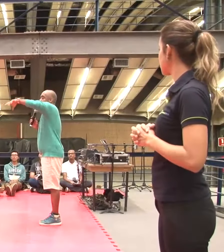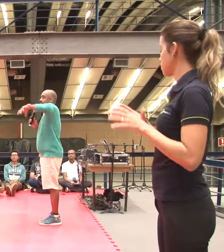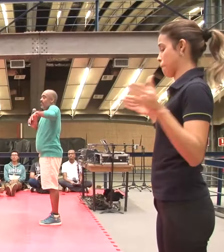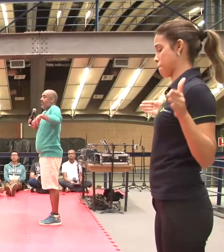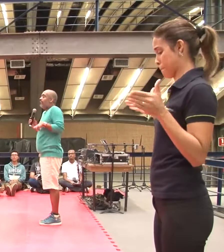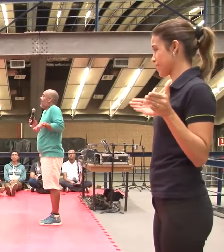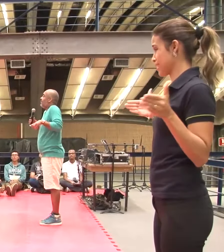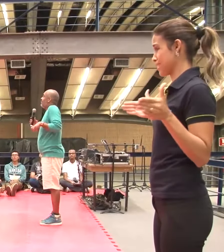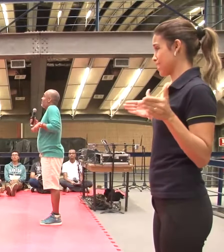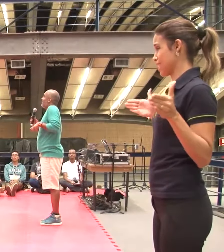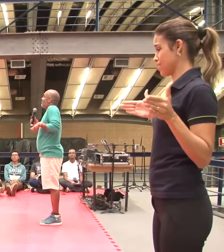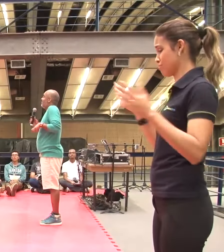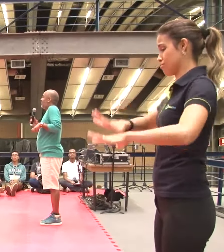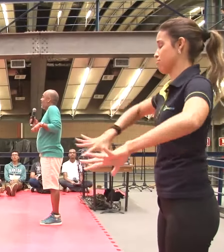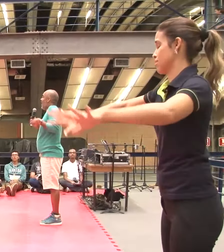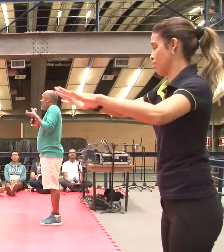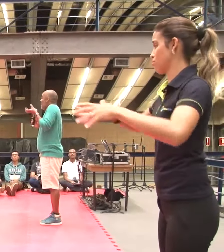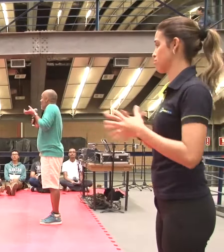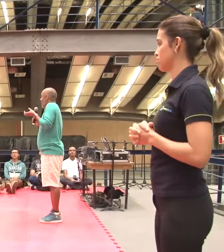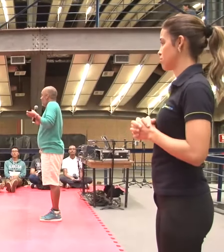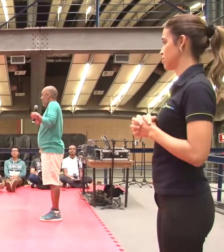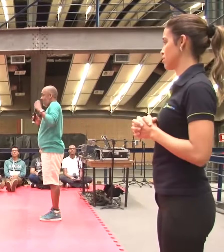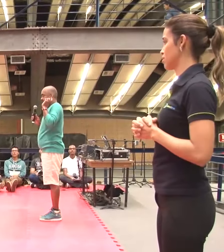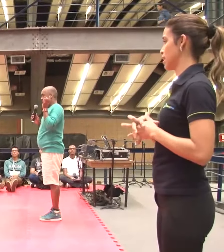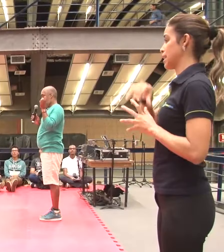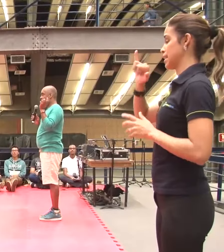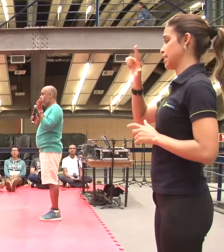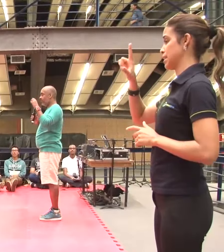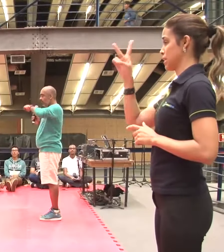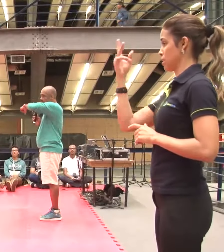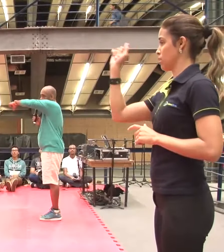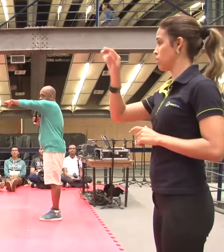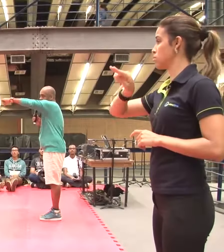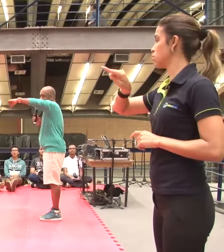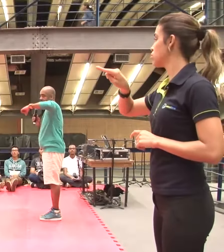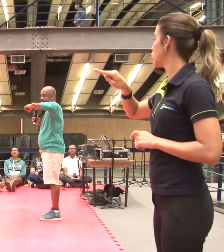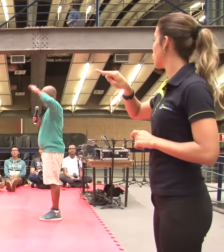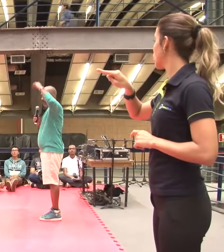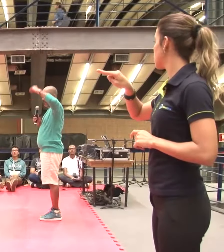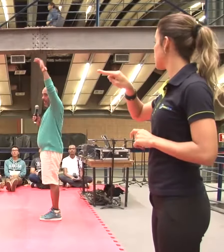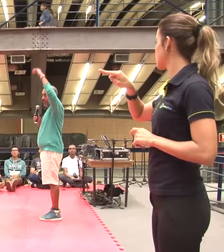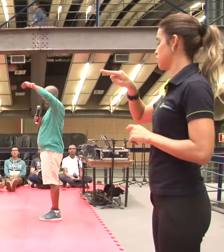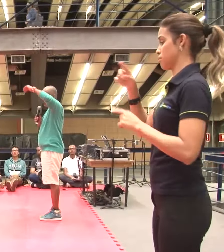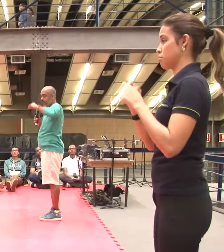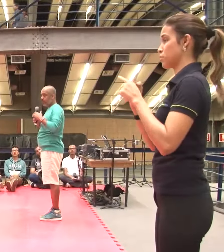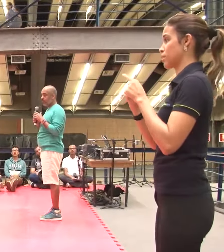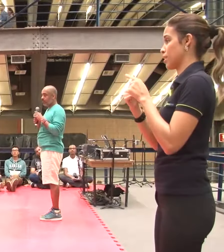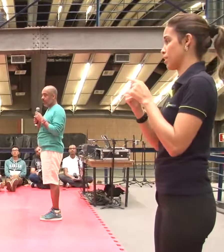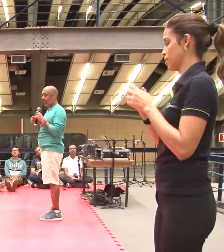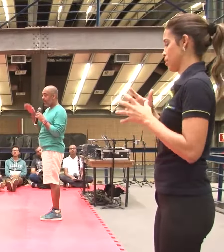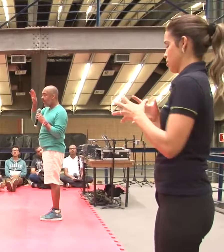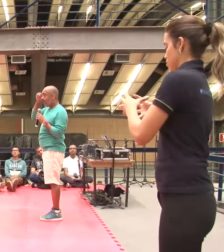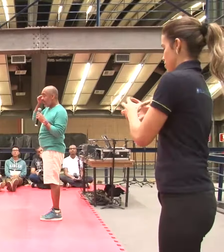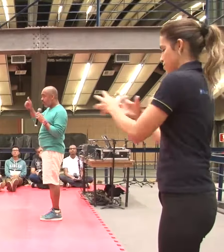Nesse pedacinho de quintal. A ilha, chamada assim, porque essa coisa cercada de prédios altos por todos